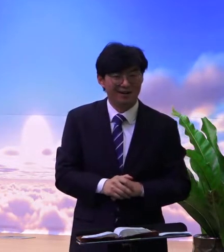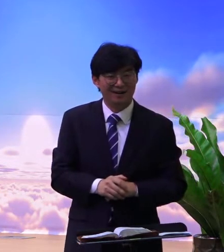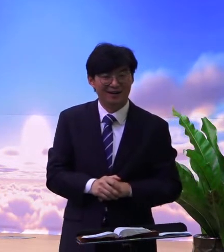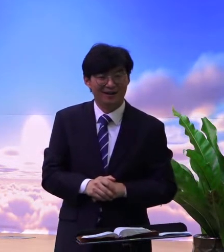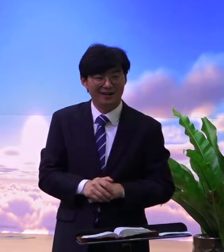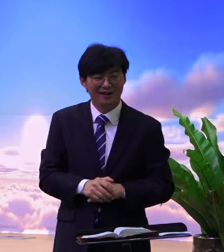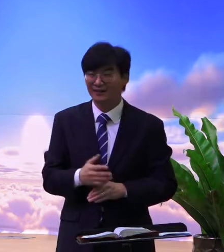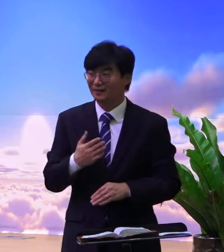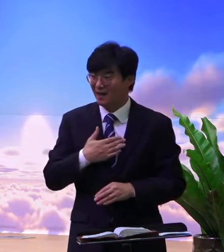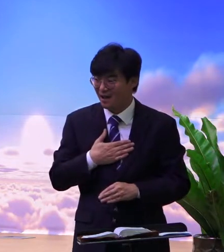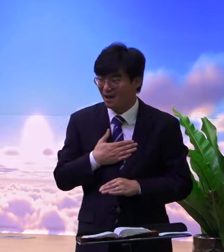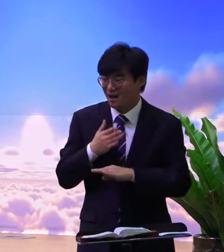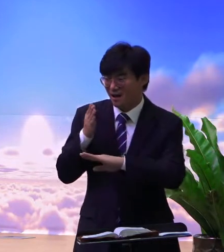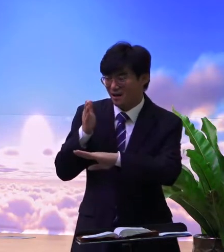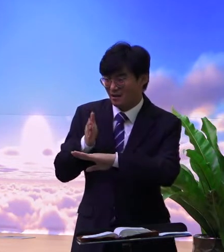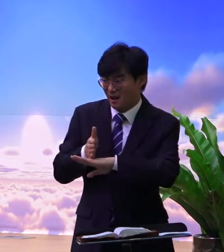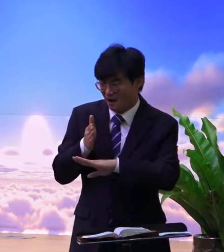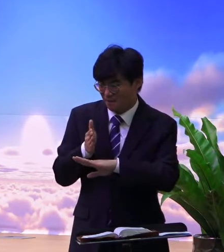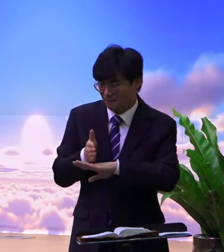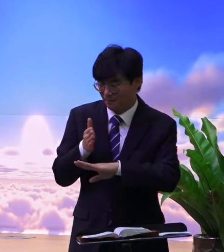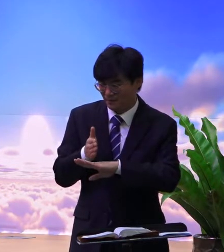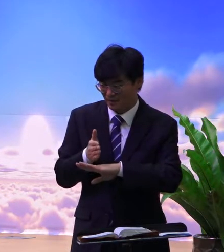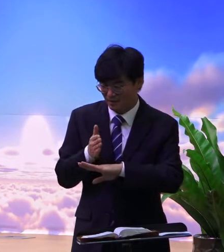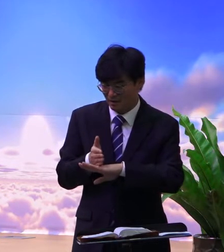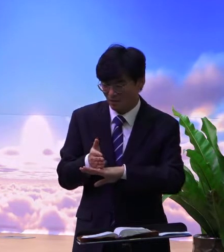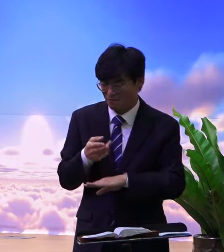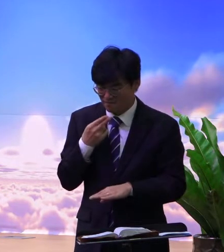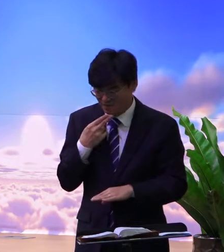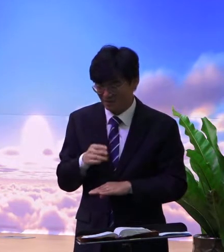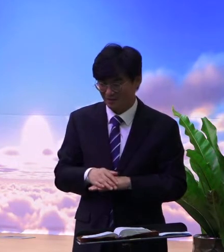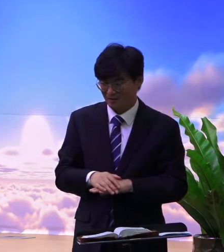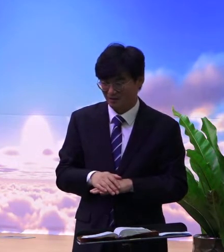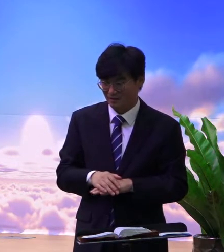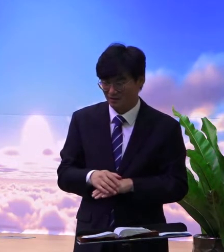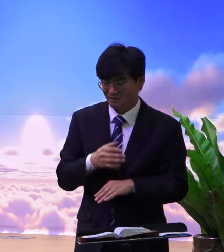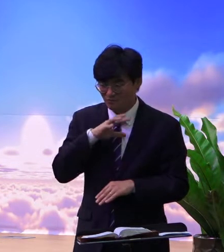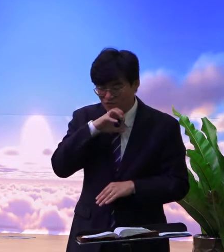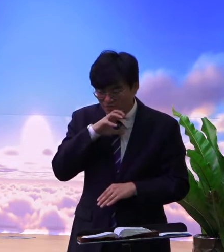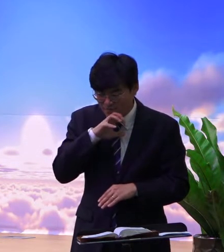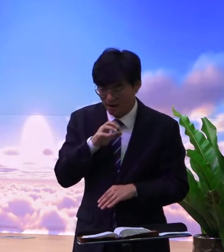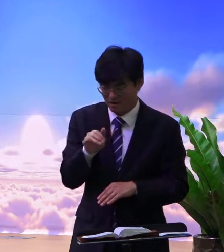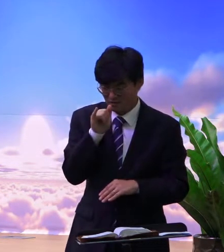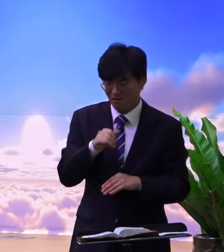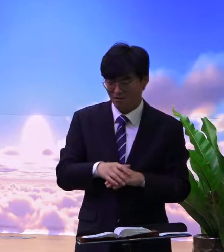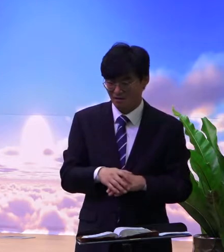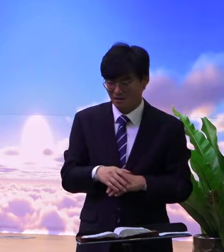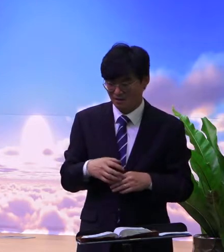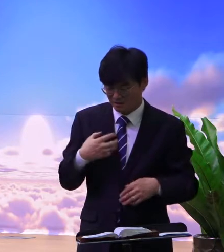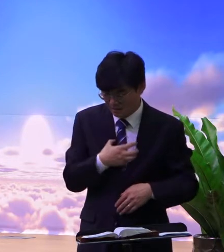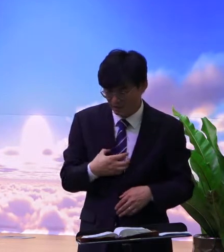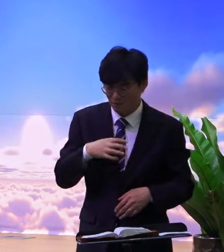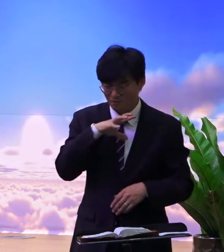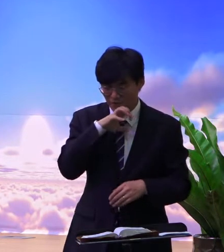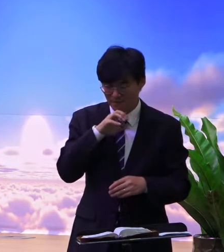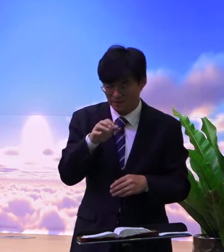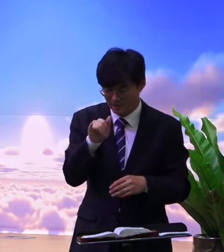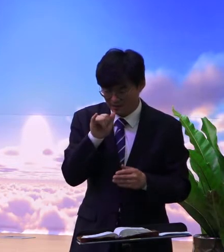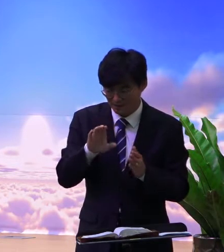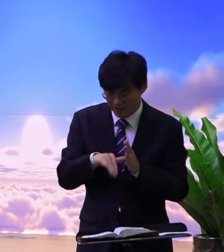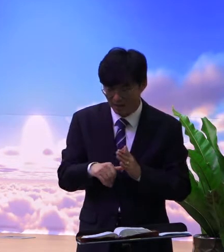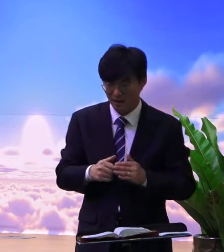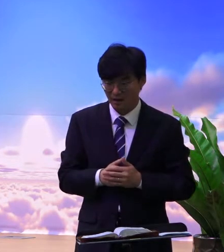나는 과연 감사할 수 없는 상황일 때, 그때도 하나님을 향한 감사를 고백하는